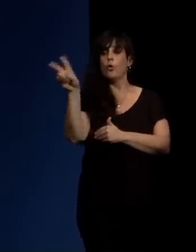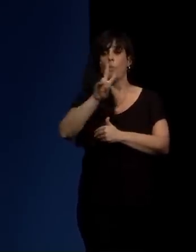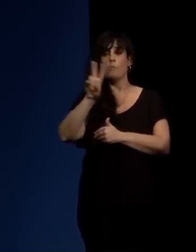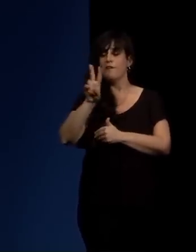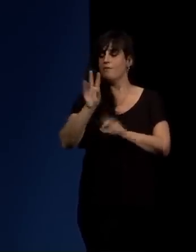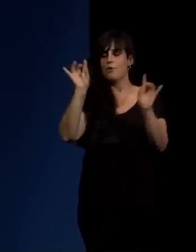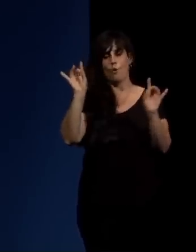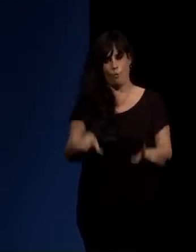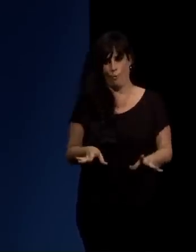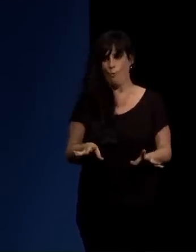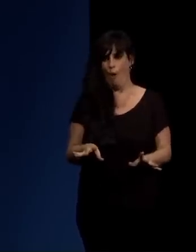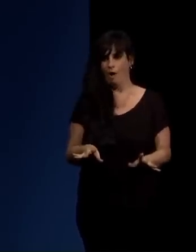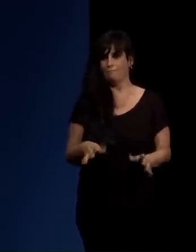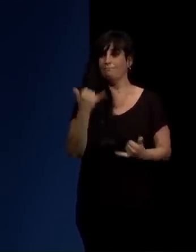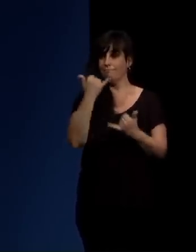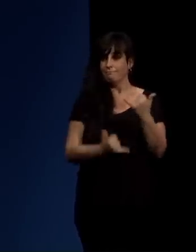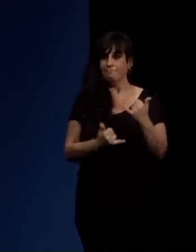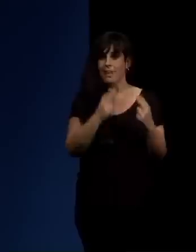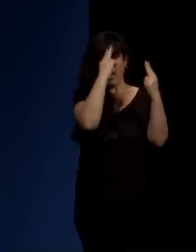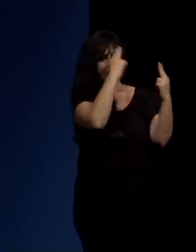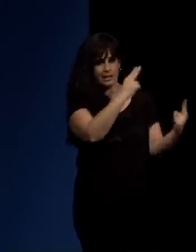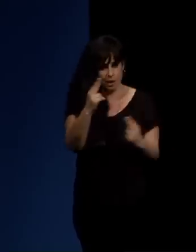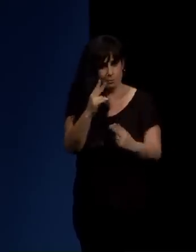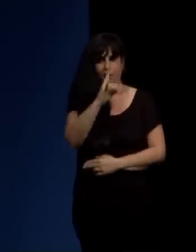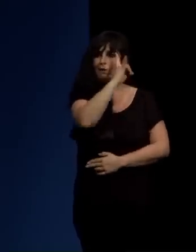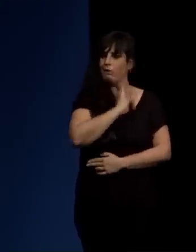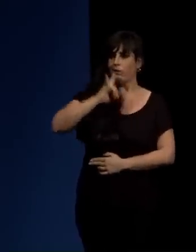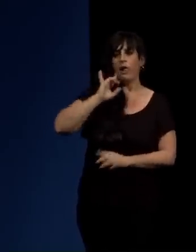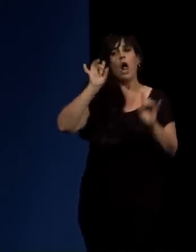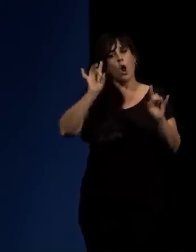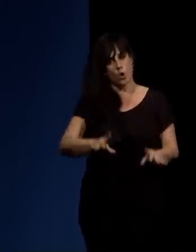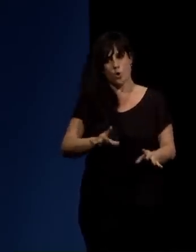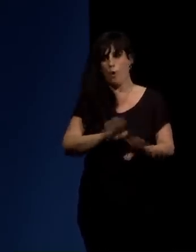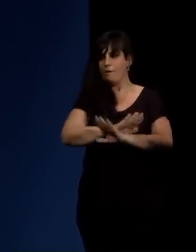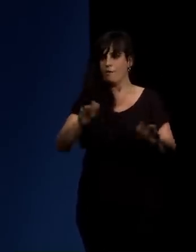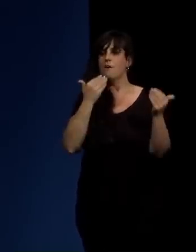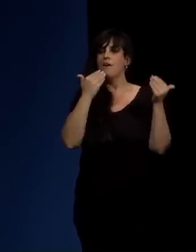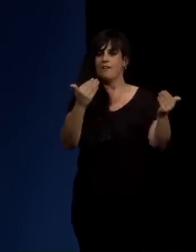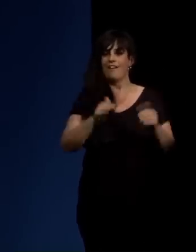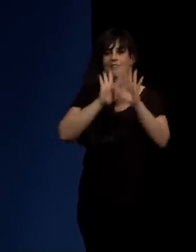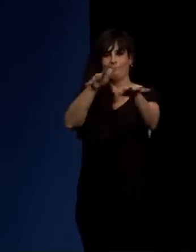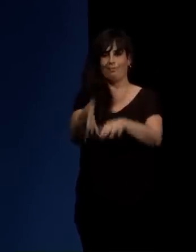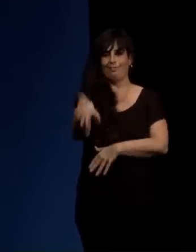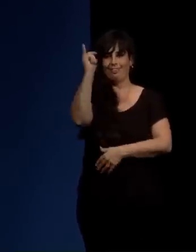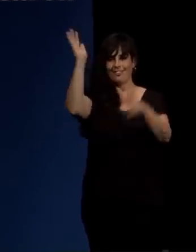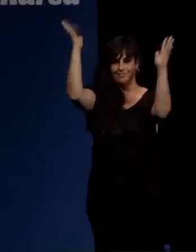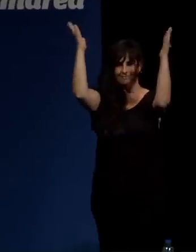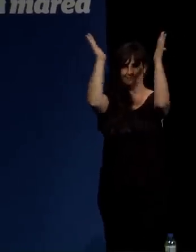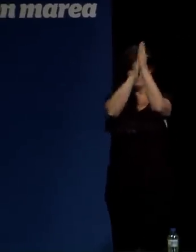virá por aquí e recibirá as mismas mostras de respeto e admiración, porque ven para quedarse. Nada máis, moitas gracias. ¡Ai Marea!